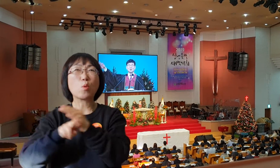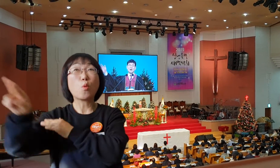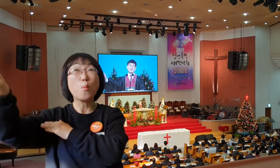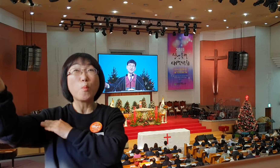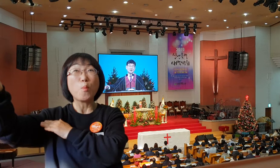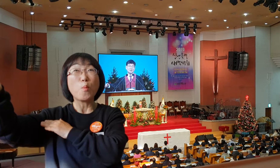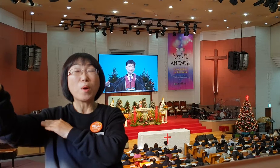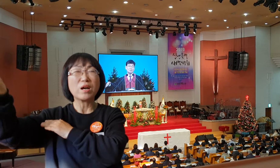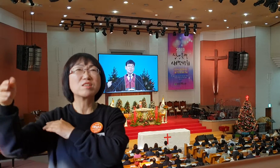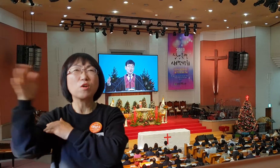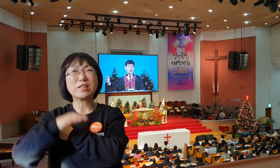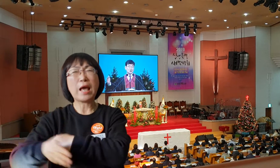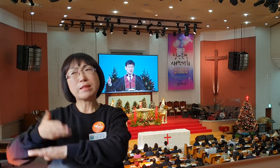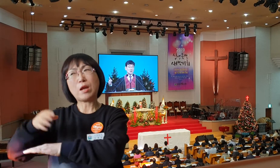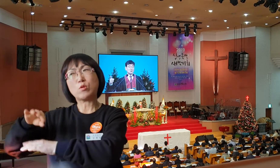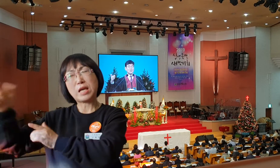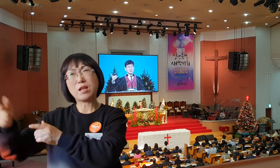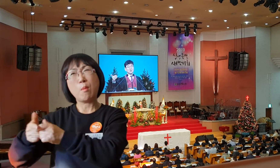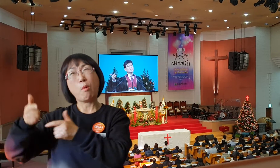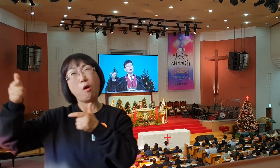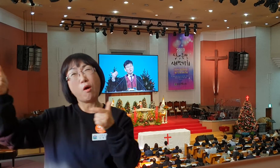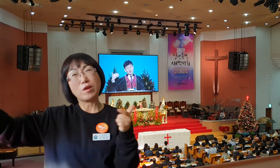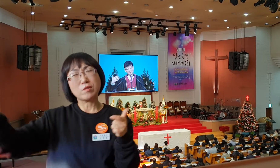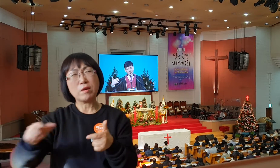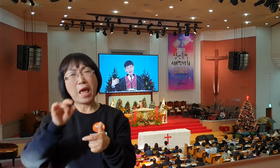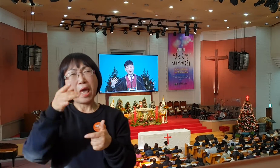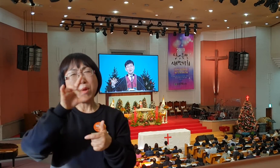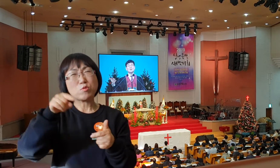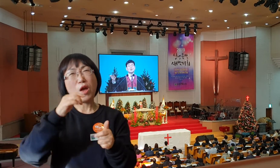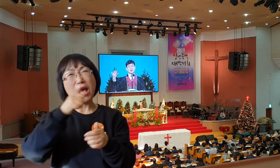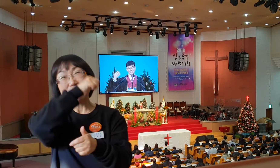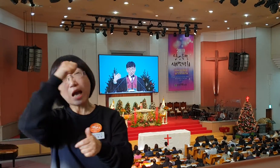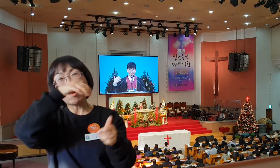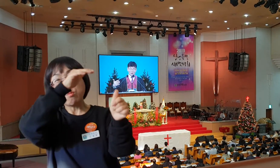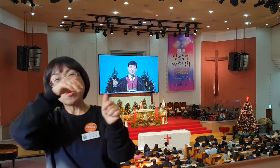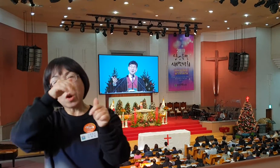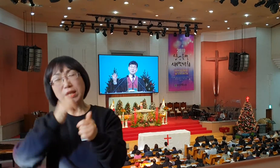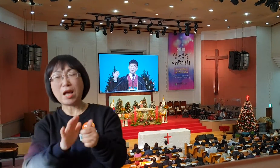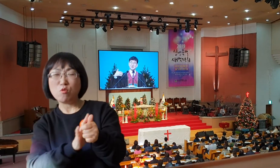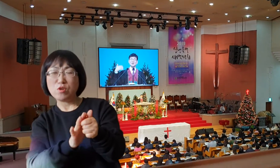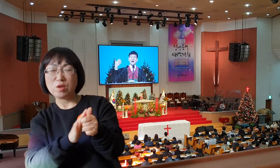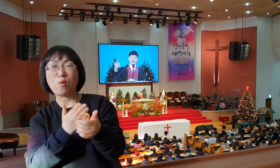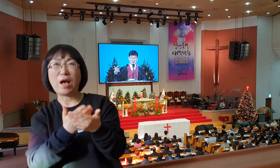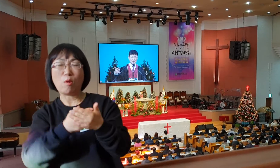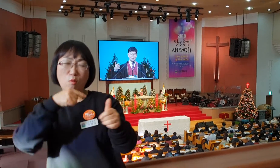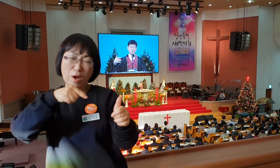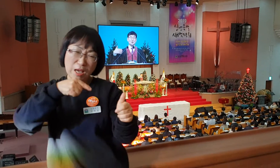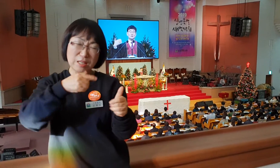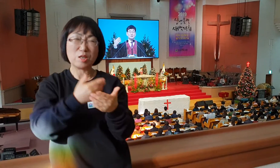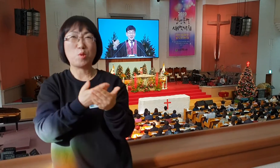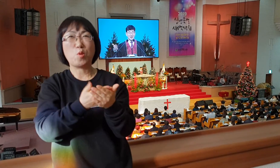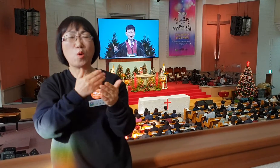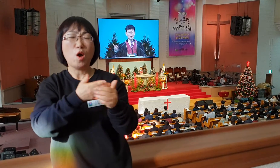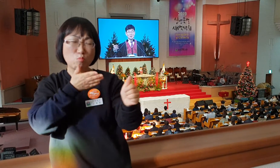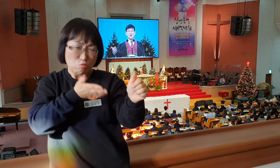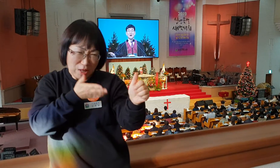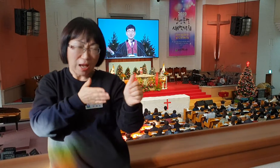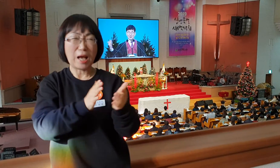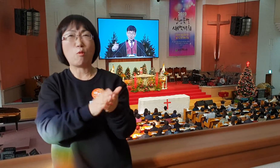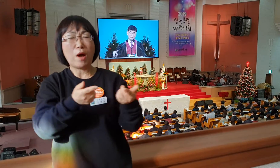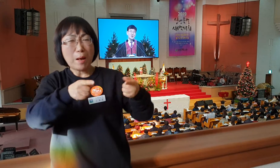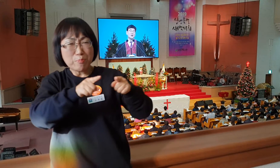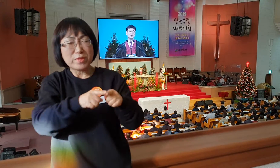딴 데로 가지 않아요. 멀리 떨어져서라도 에베소에 있는 장로들을 불러다가 그들을 또 위로하고 그들을 가르치고 또 부탁하고